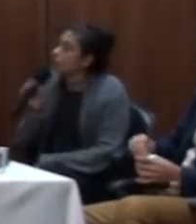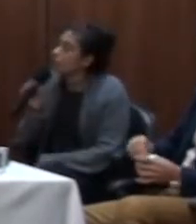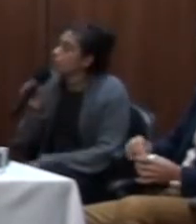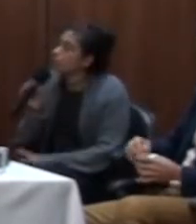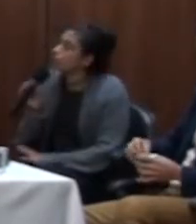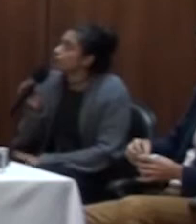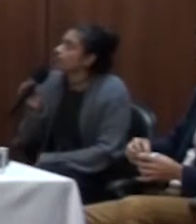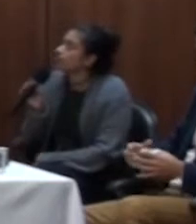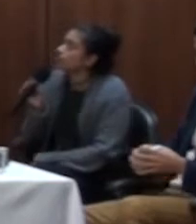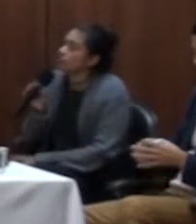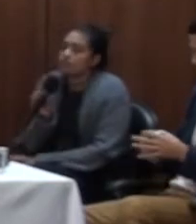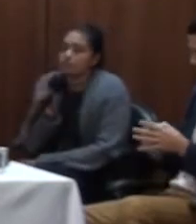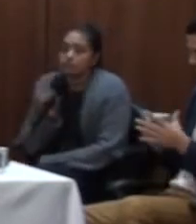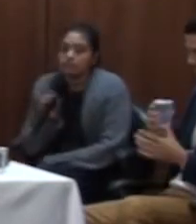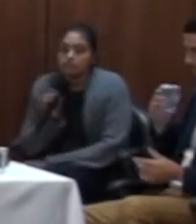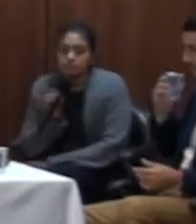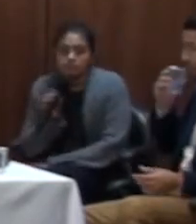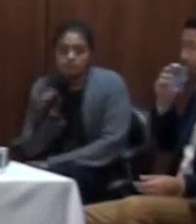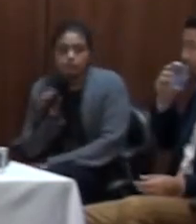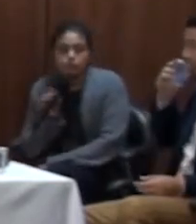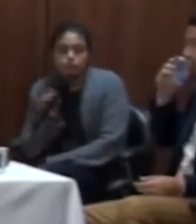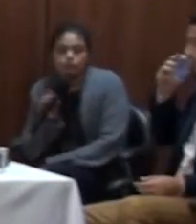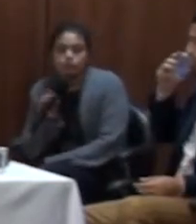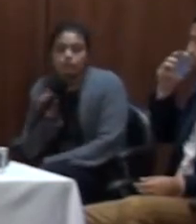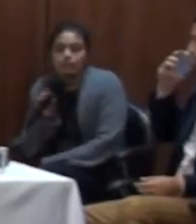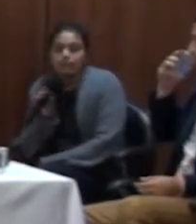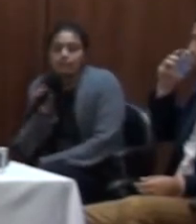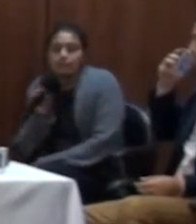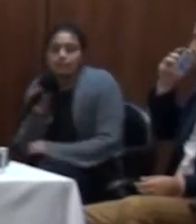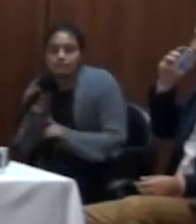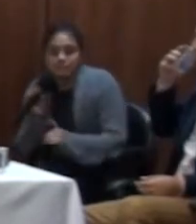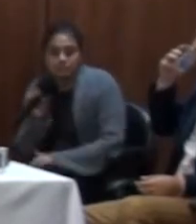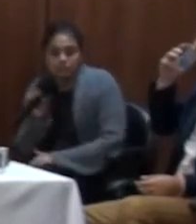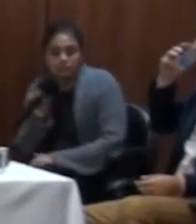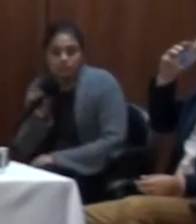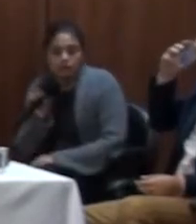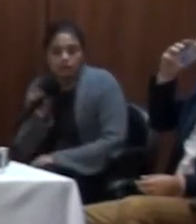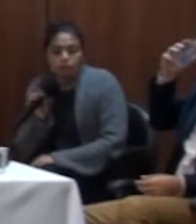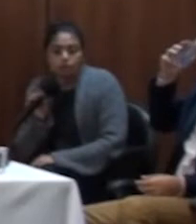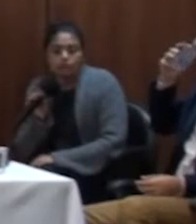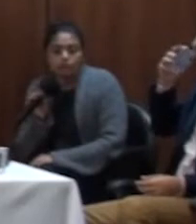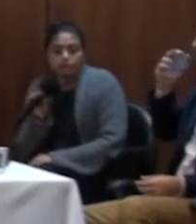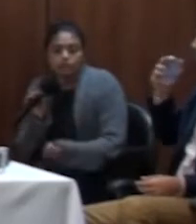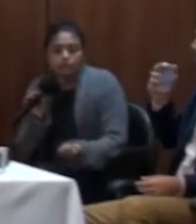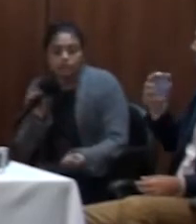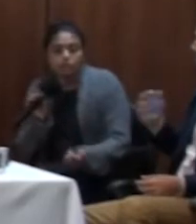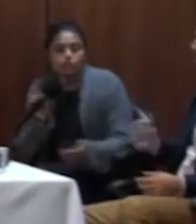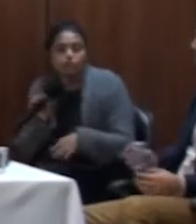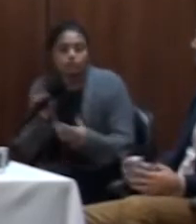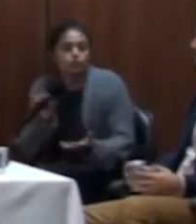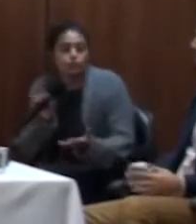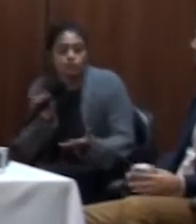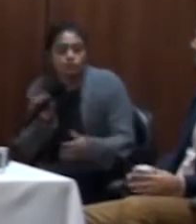encontrar o gestor, né, do processo transexualizador pelo SUS, a Liliane, assistente social do